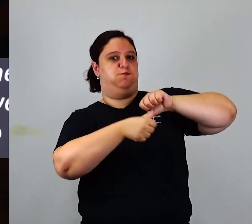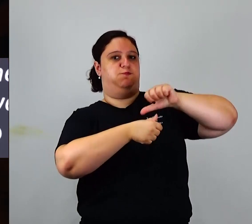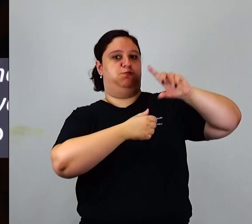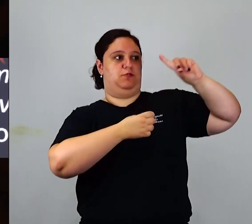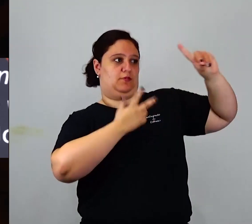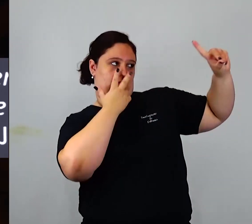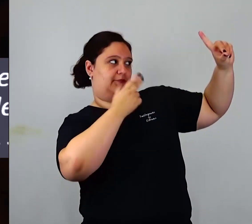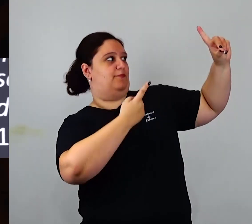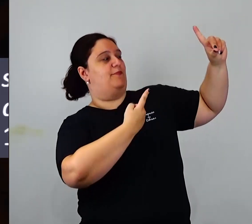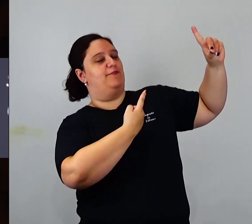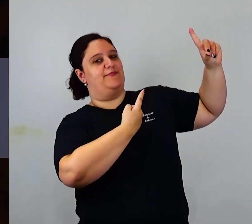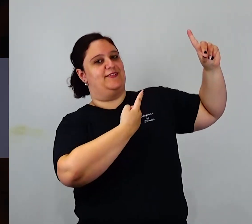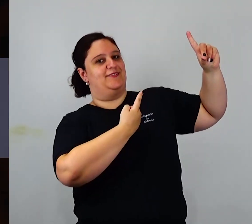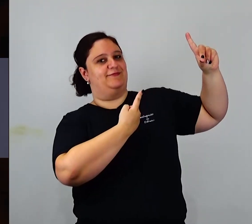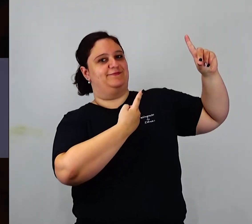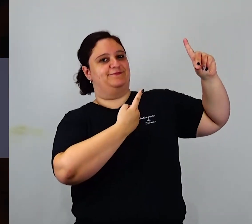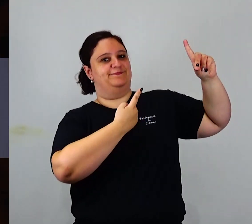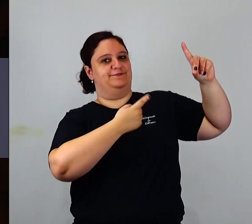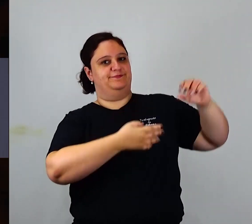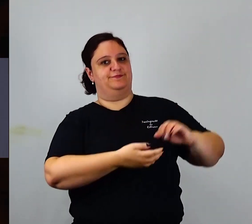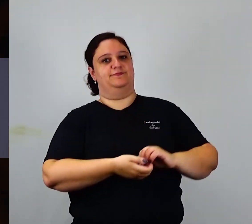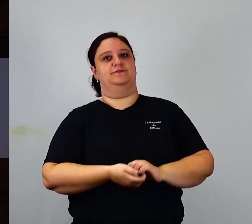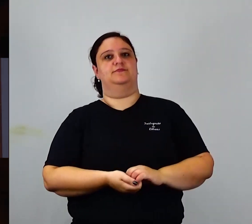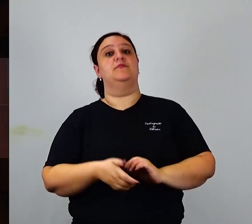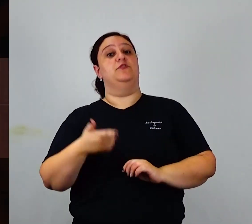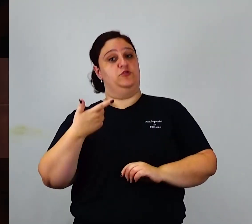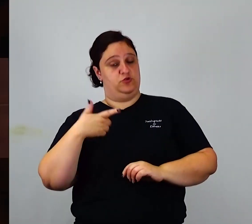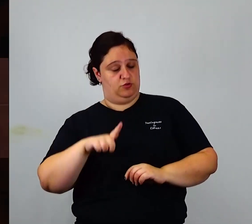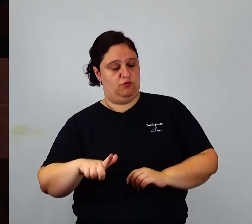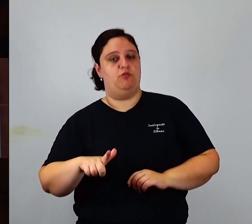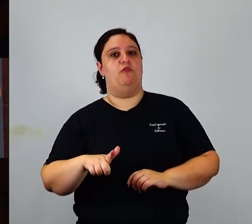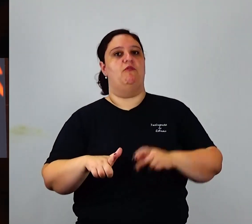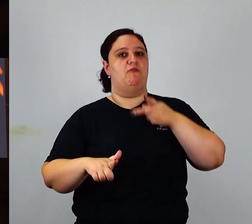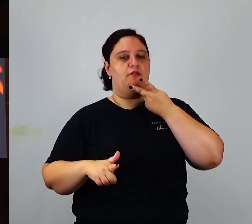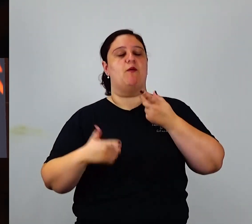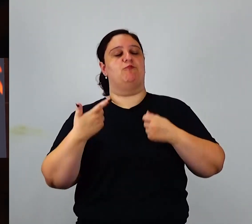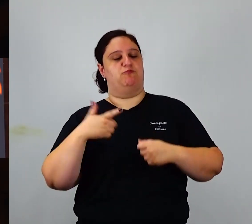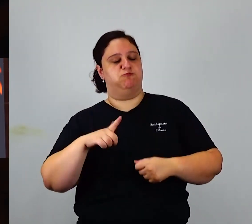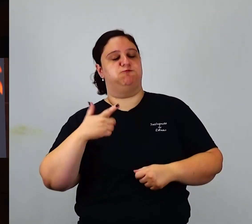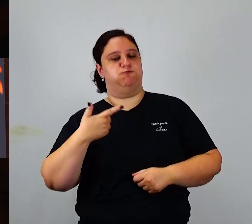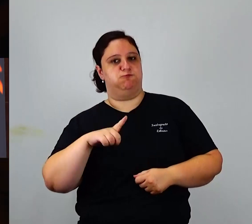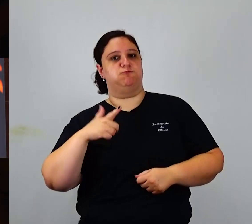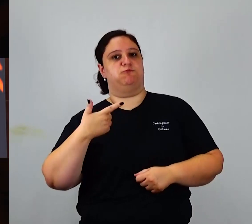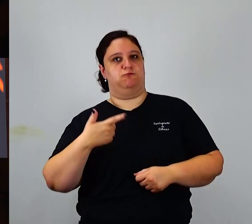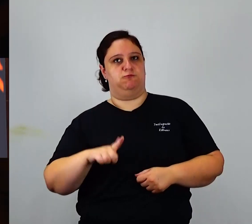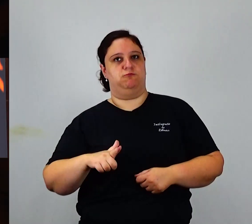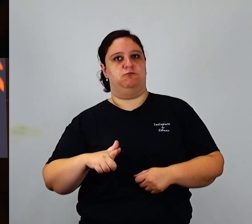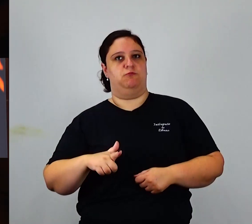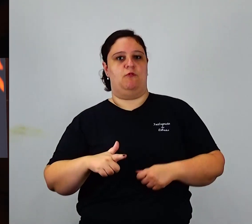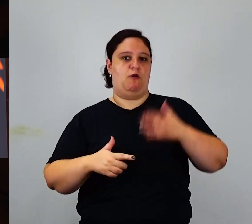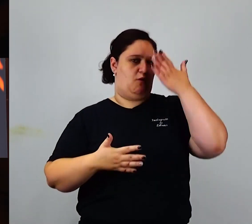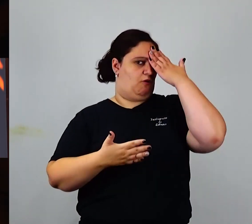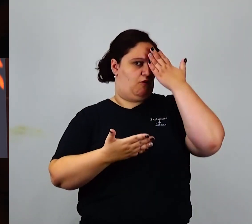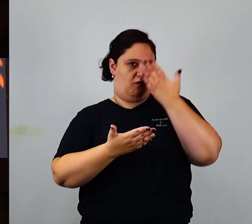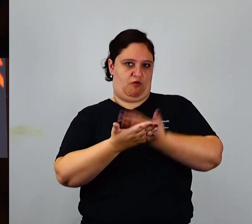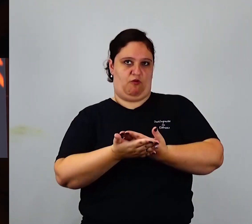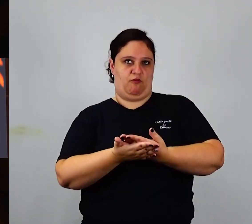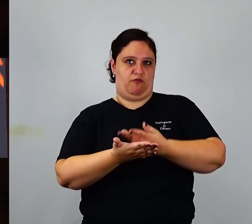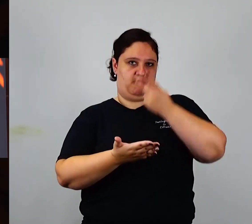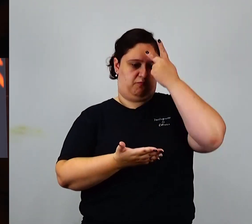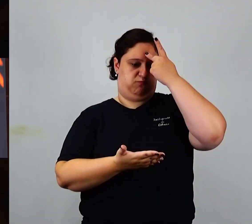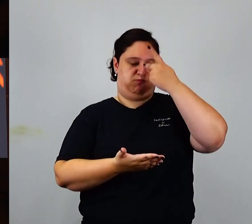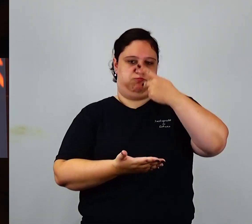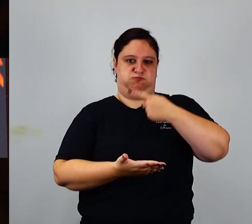Não, eu vou dizer mais uma vez, e eu vou repetir isso várias vezes ainda essa noite. Não confie nos